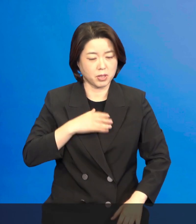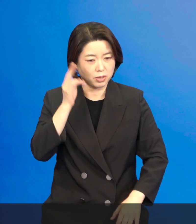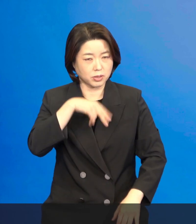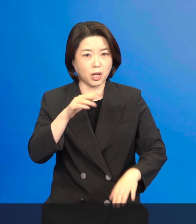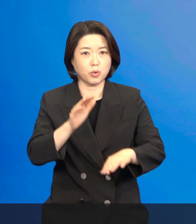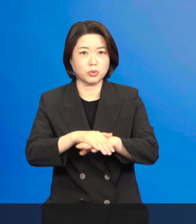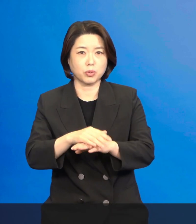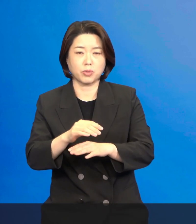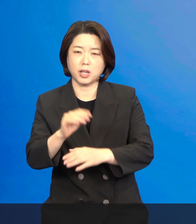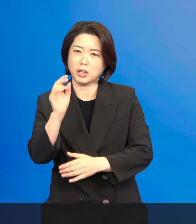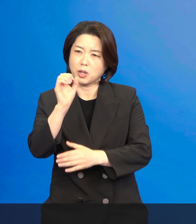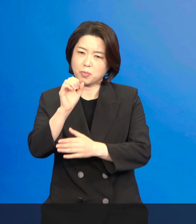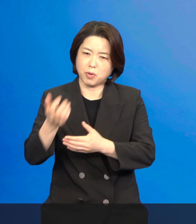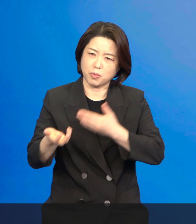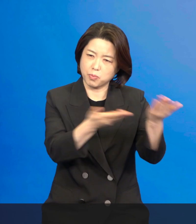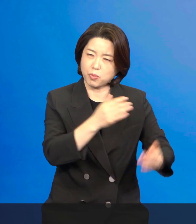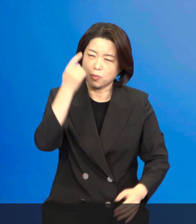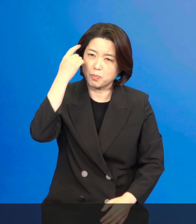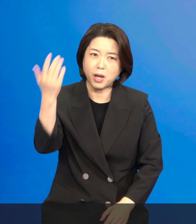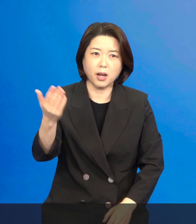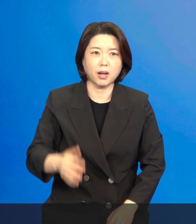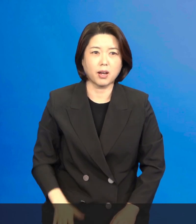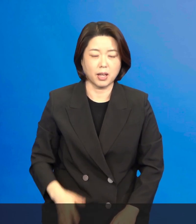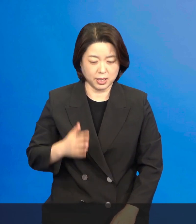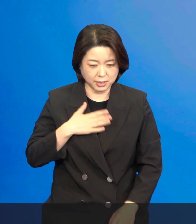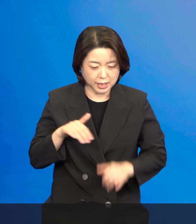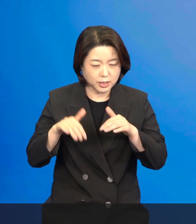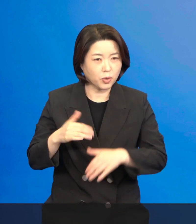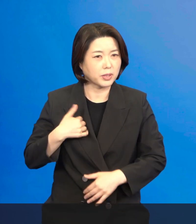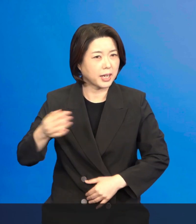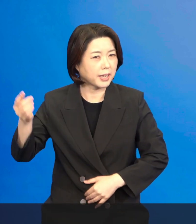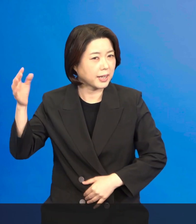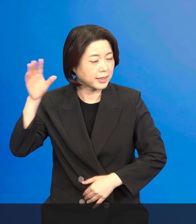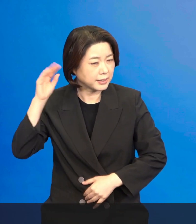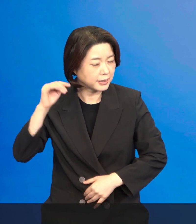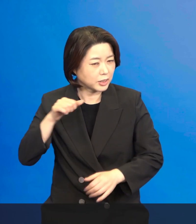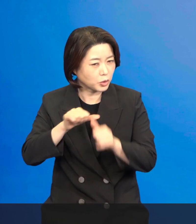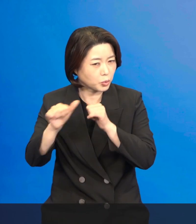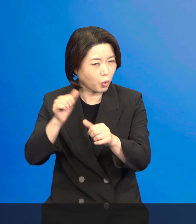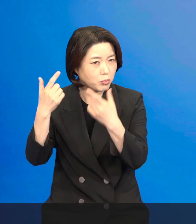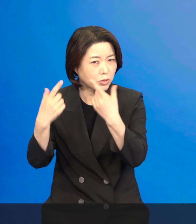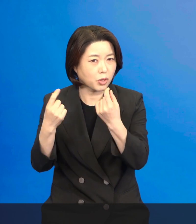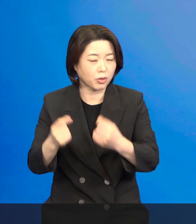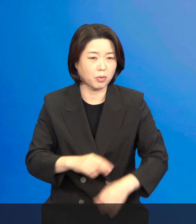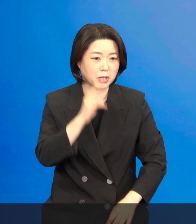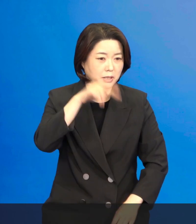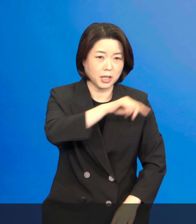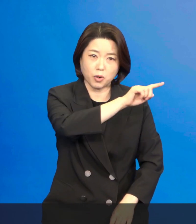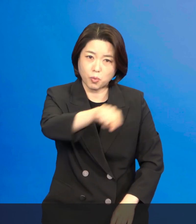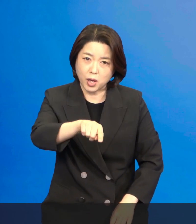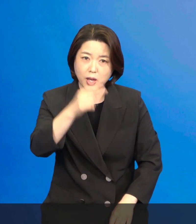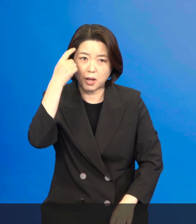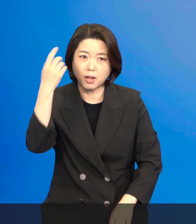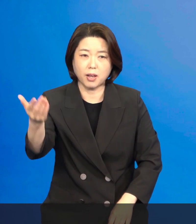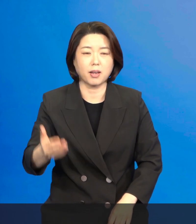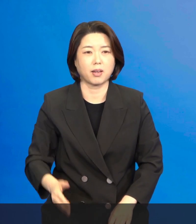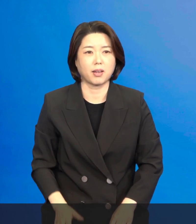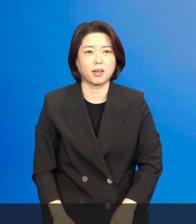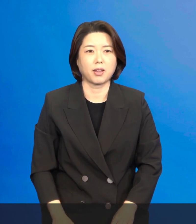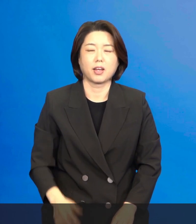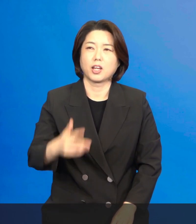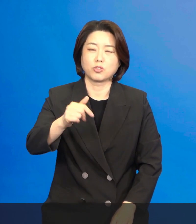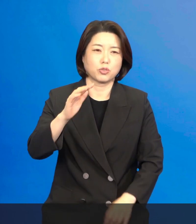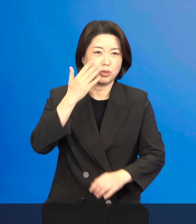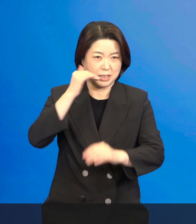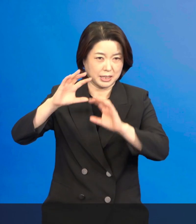손에 넘겨주겠습니까? 이 종이 들은 소문 그대로 사울이 내려오겠습니까? 주